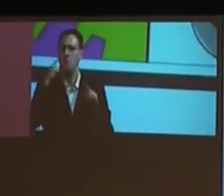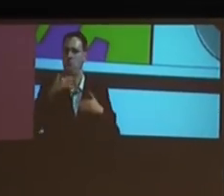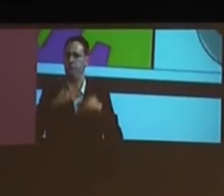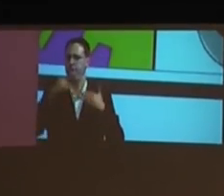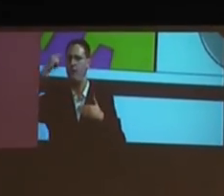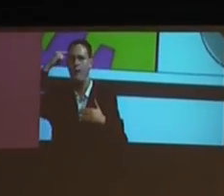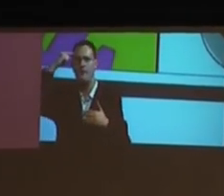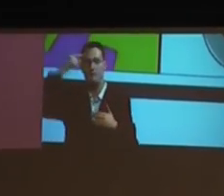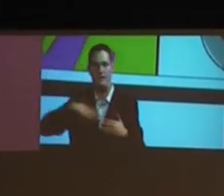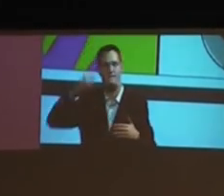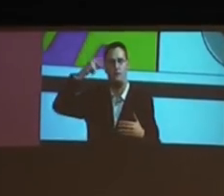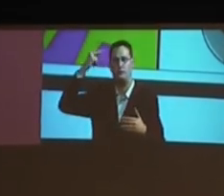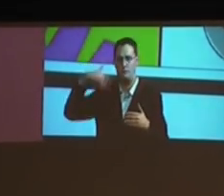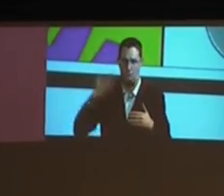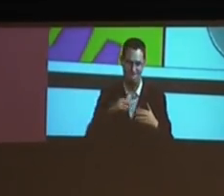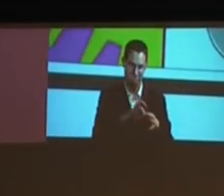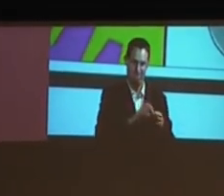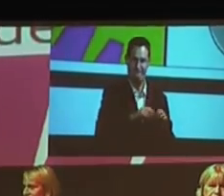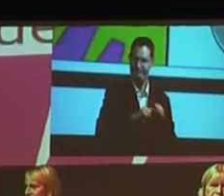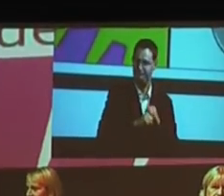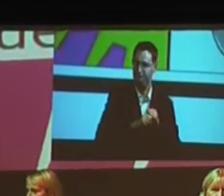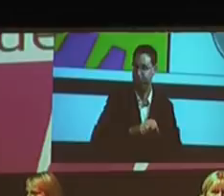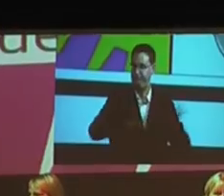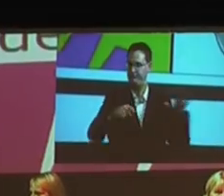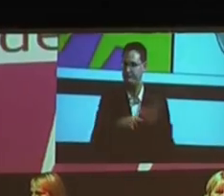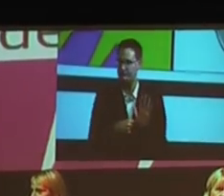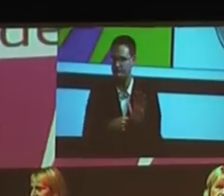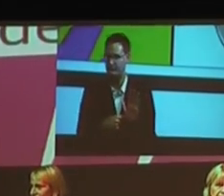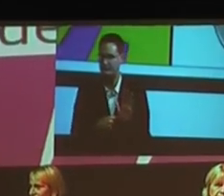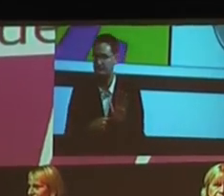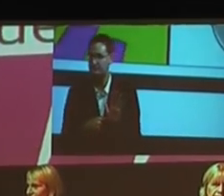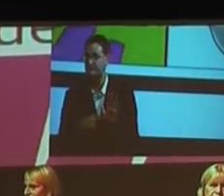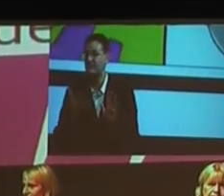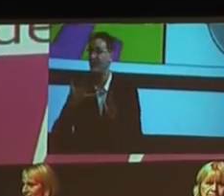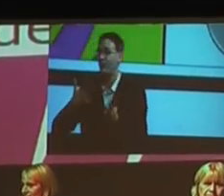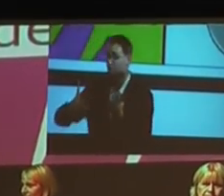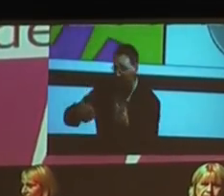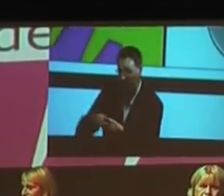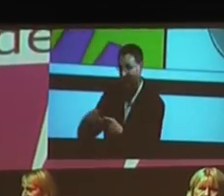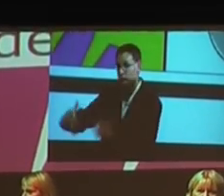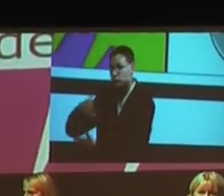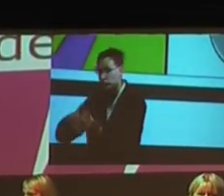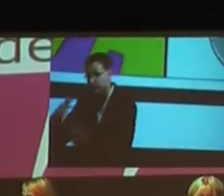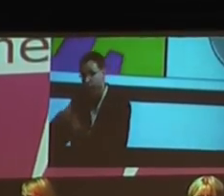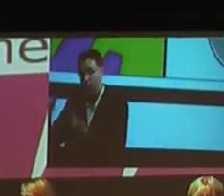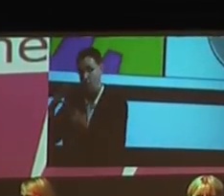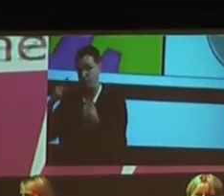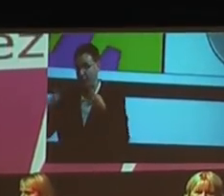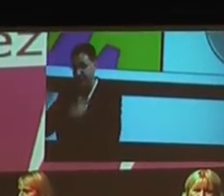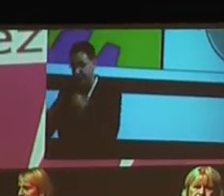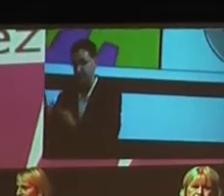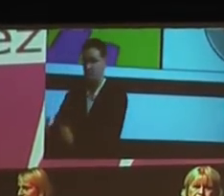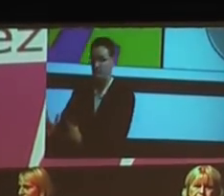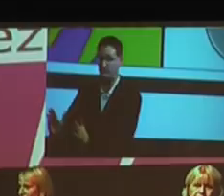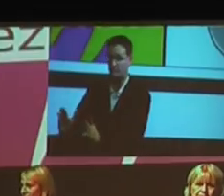Überlegungen stellen, als in jedem Moment einer politischen Debatte wissenschaftlich korrekt zu antworten. Ich glaube, das interessiert die